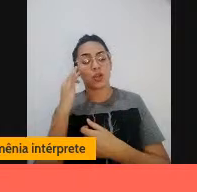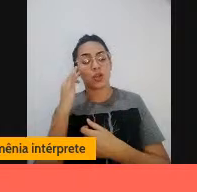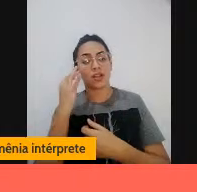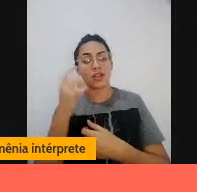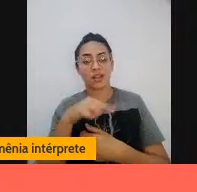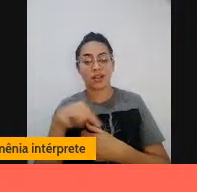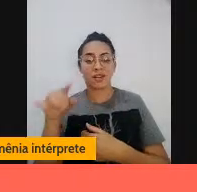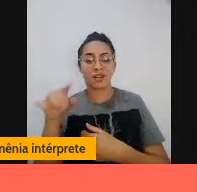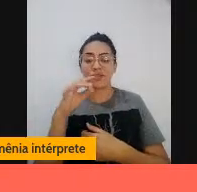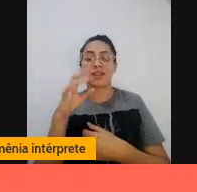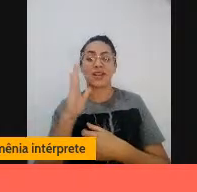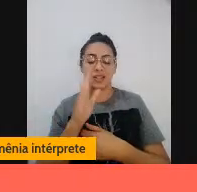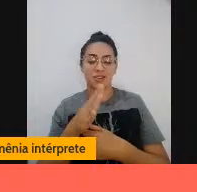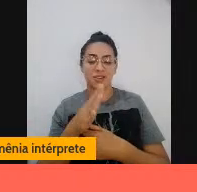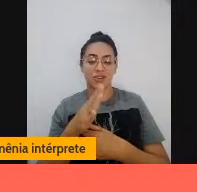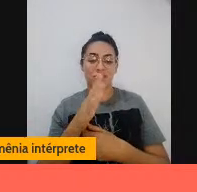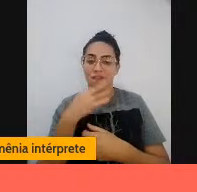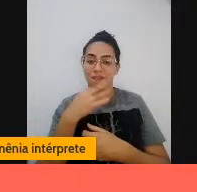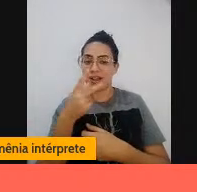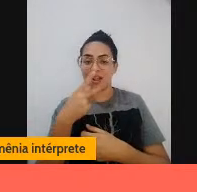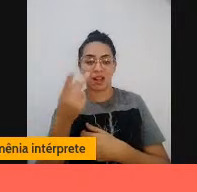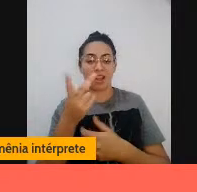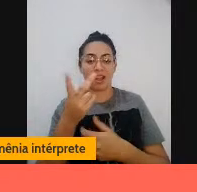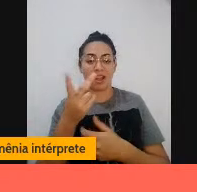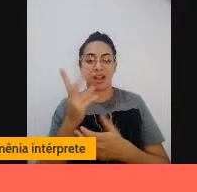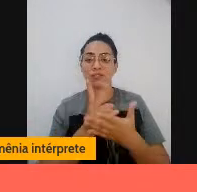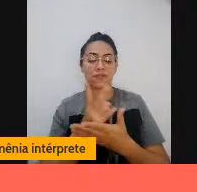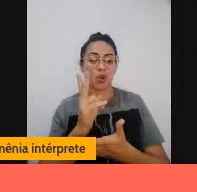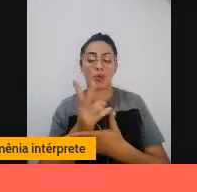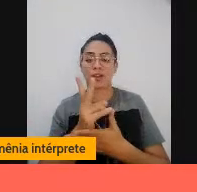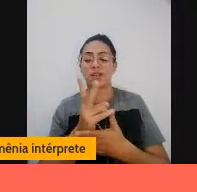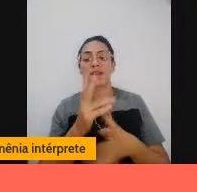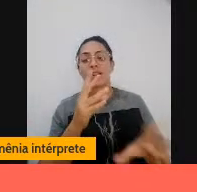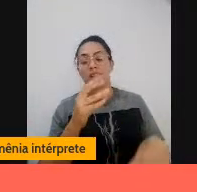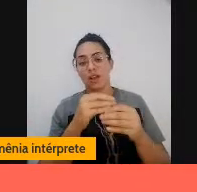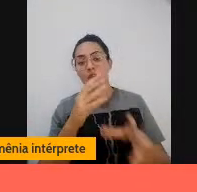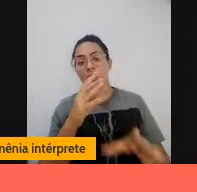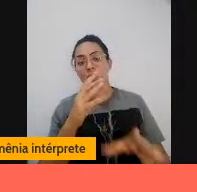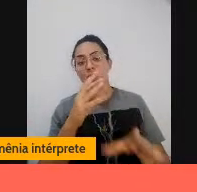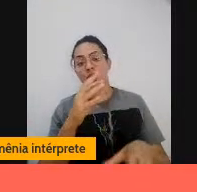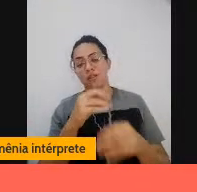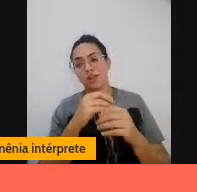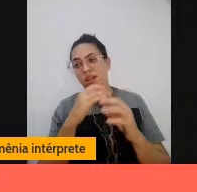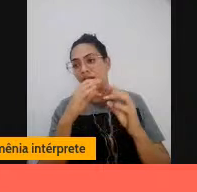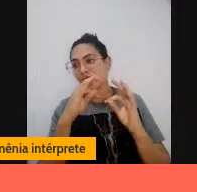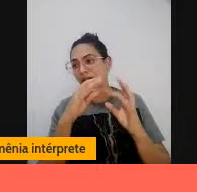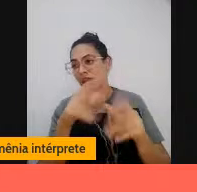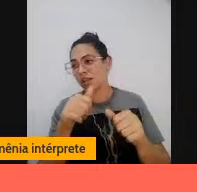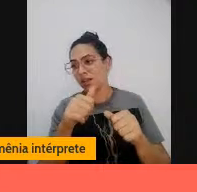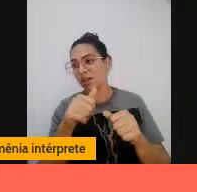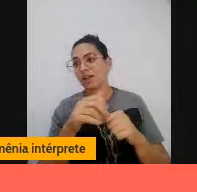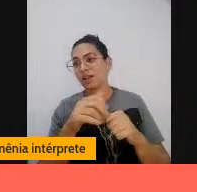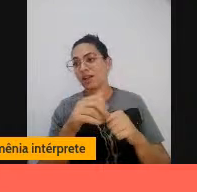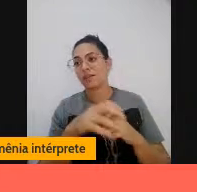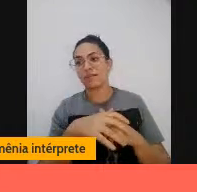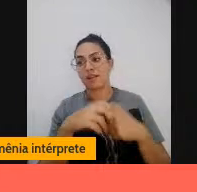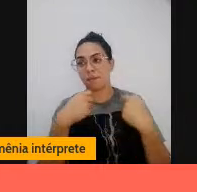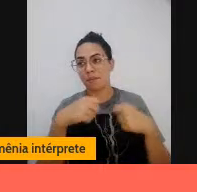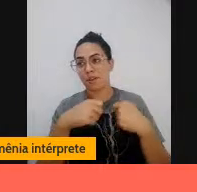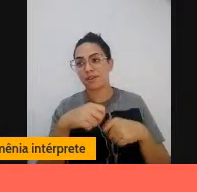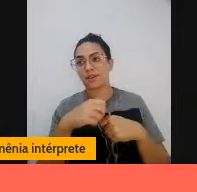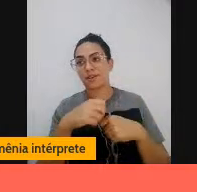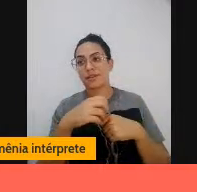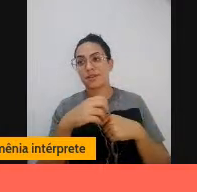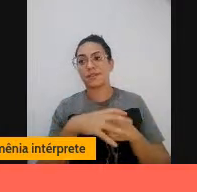dadas, né, da continuidade, da inserção de outros professores da República, é necessária, né? Eu vejo